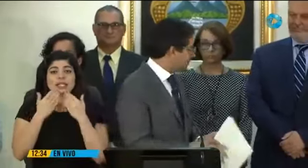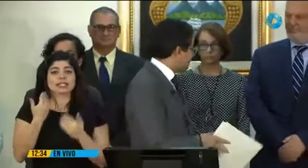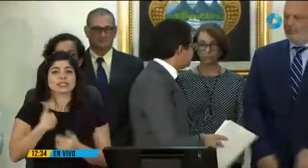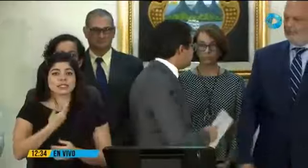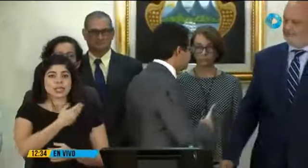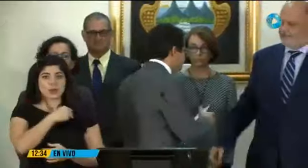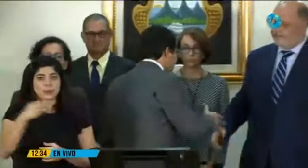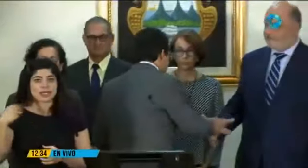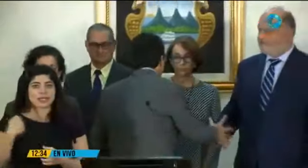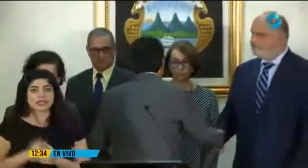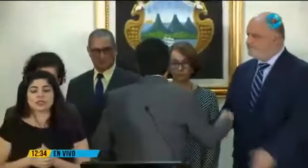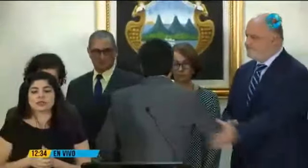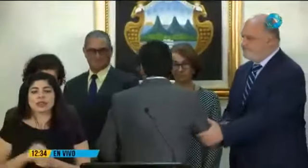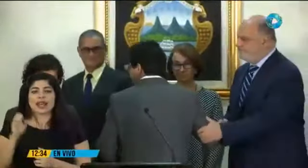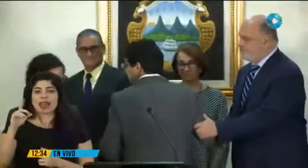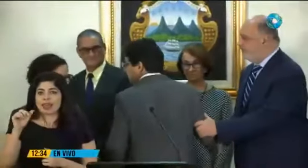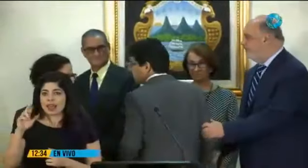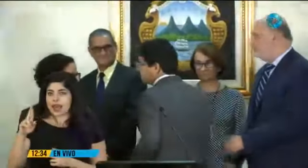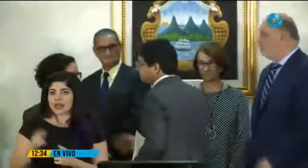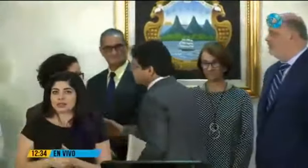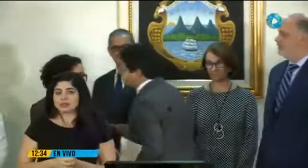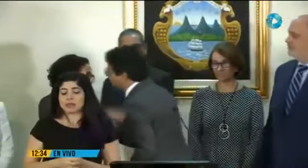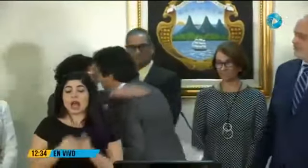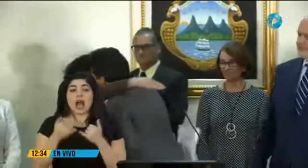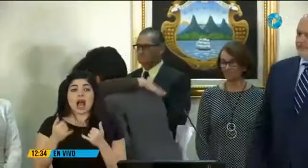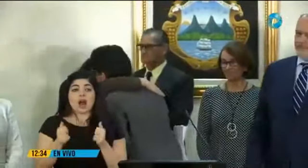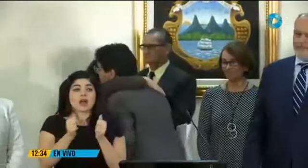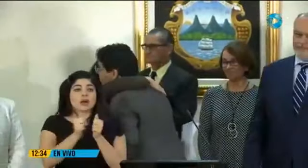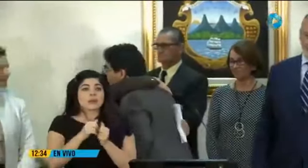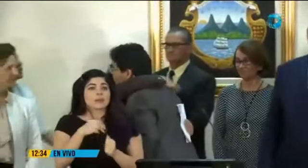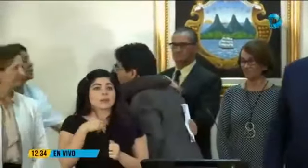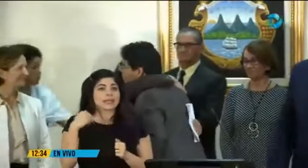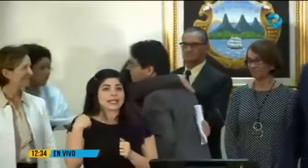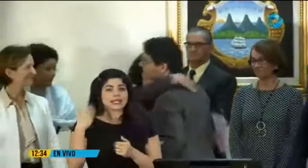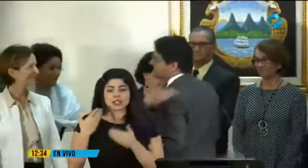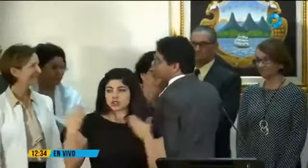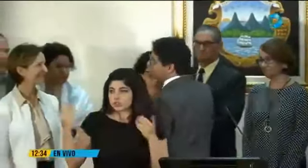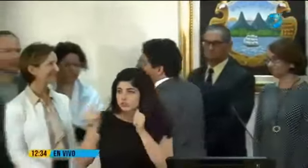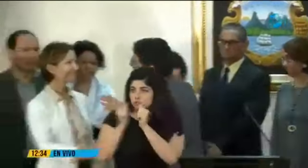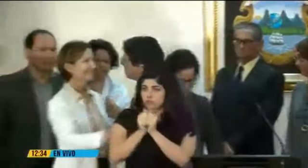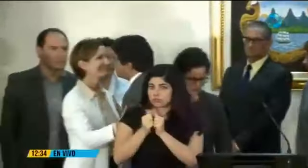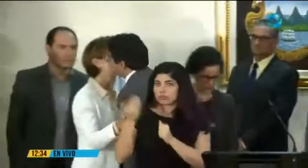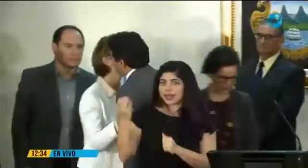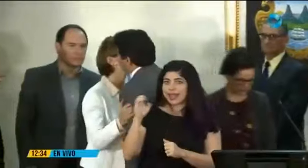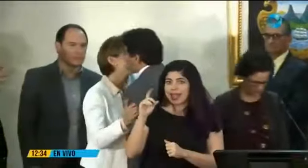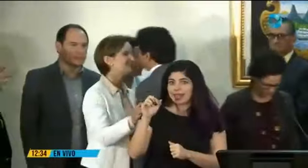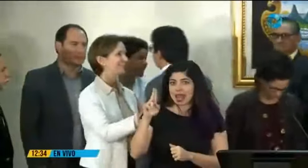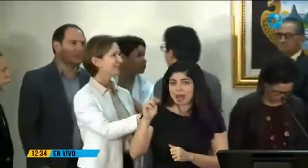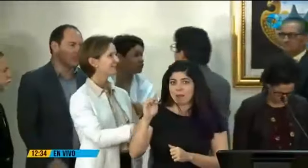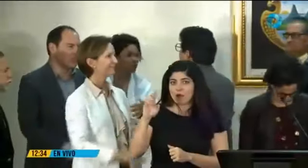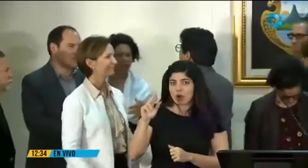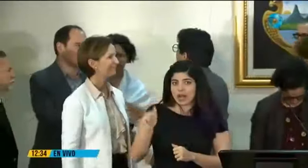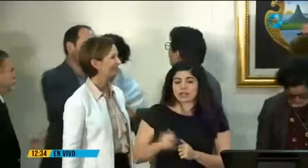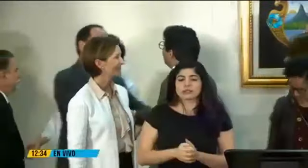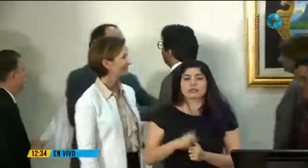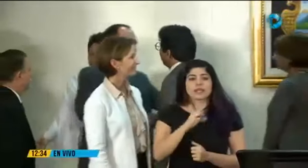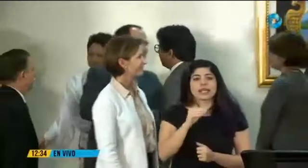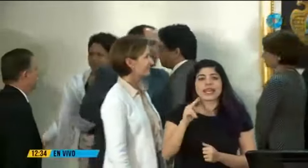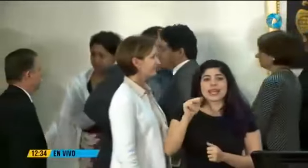ministro. Muchísimas gracias, don Edgar. Acompañan los señores ministros y jerarcas. Escuchamos las declaraciones del ministro